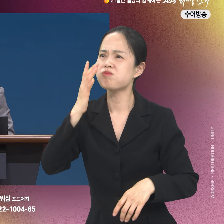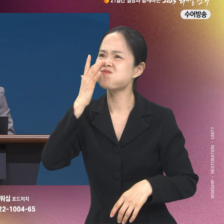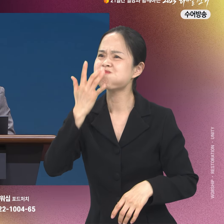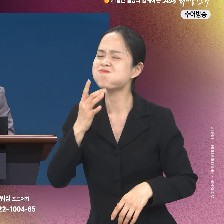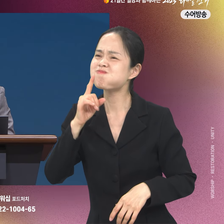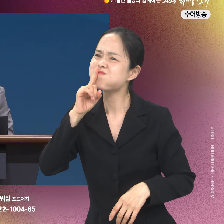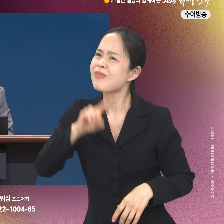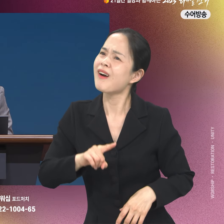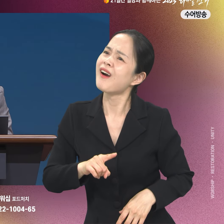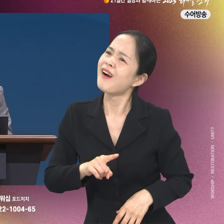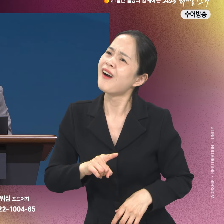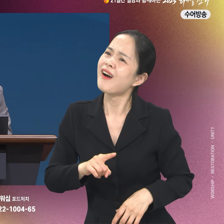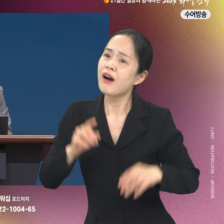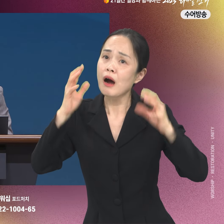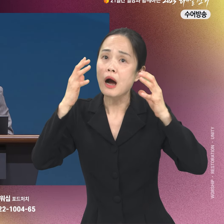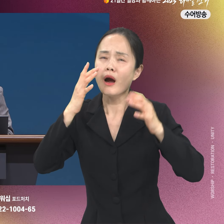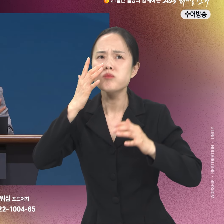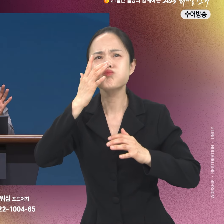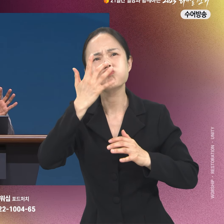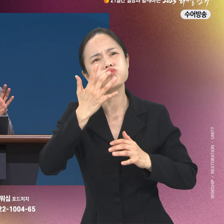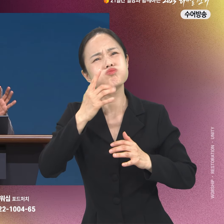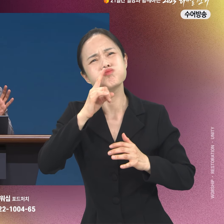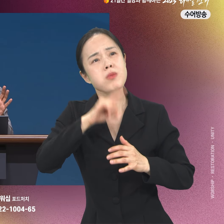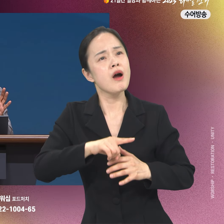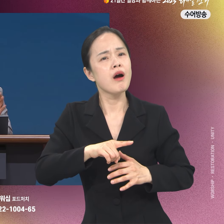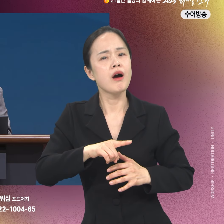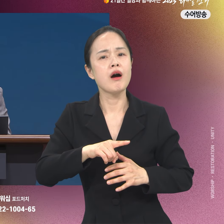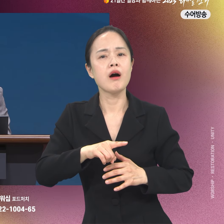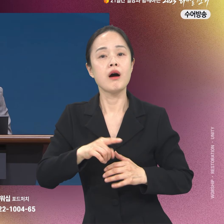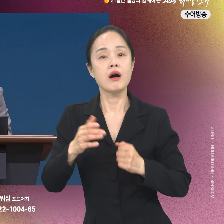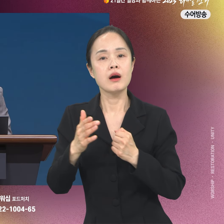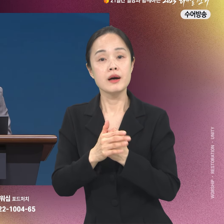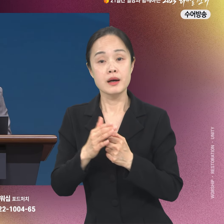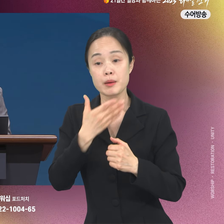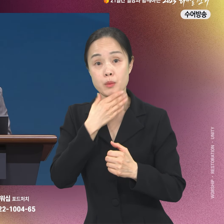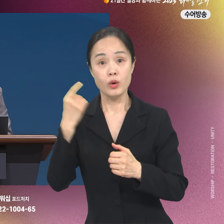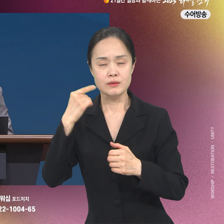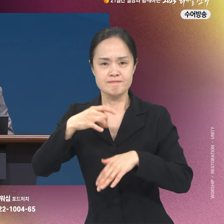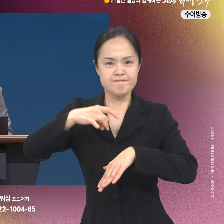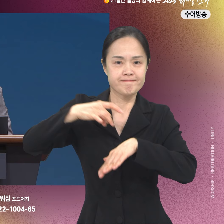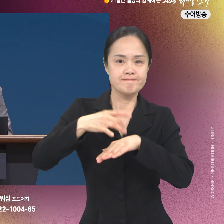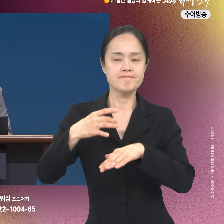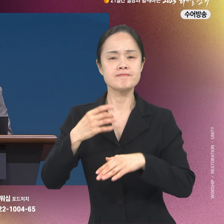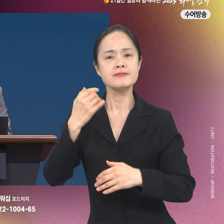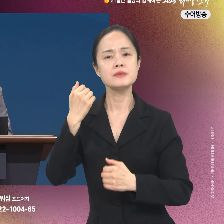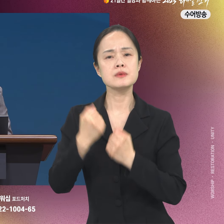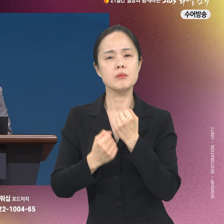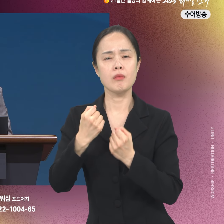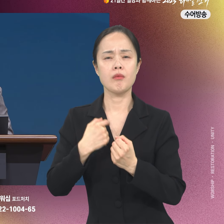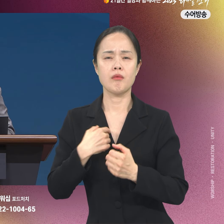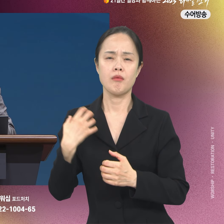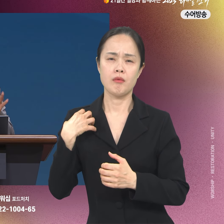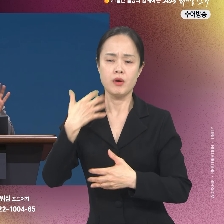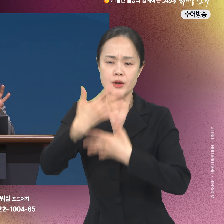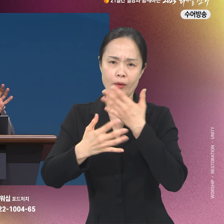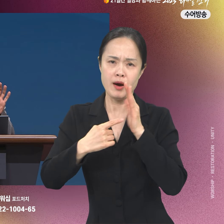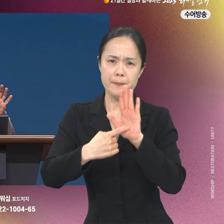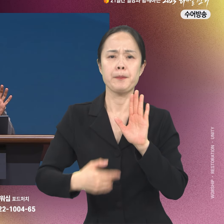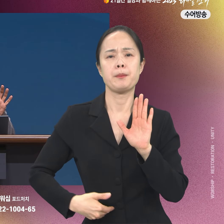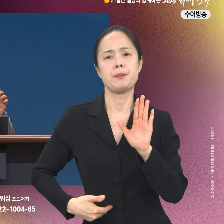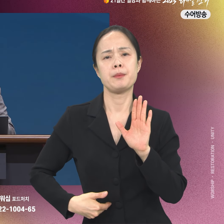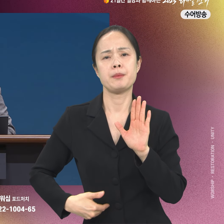노력을 기울여야 돼요. 근데 제가 복음의 핵심을 설명을 해야 됐기 때문에 그